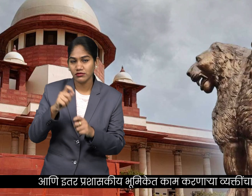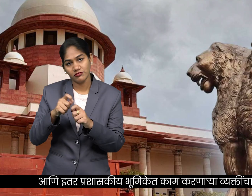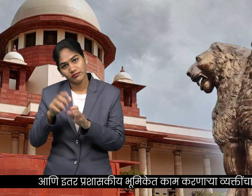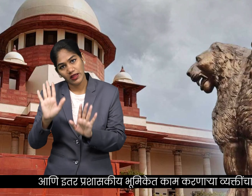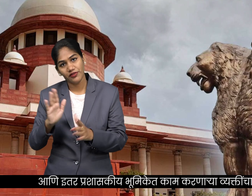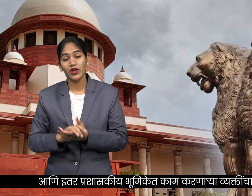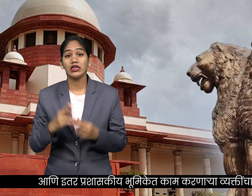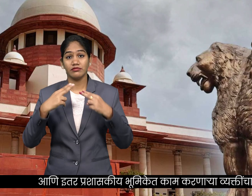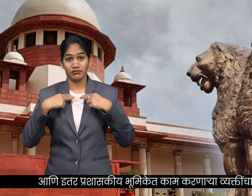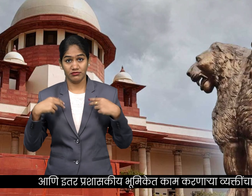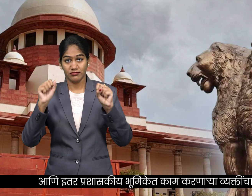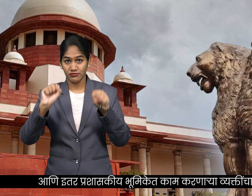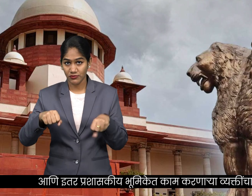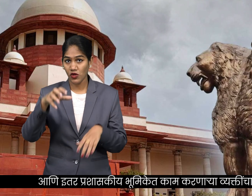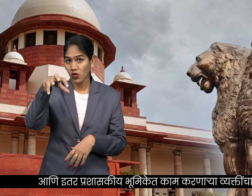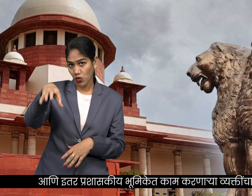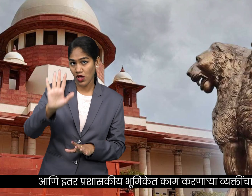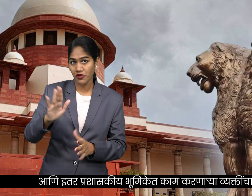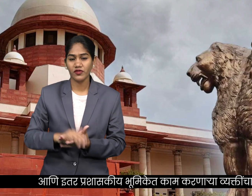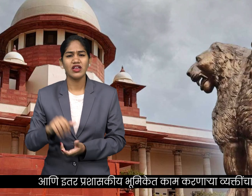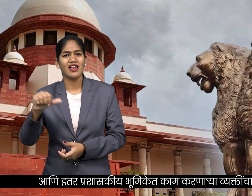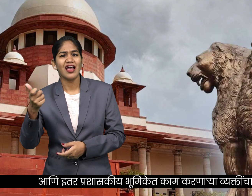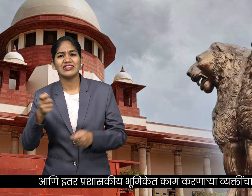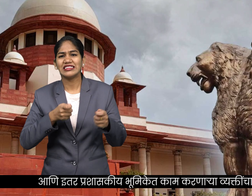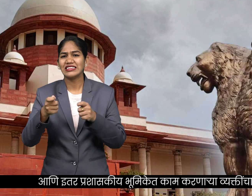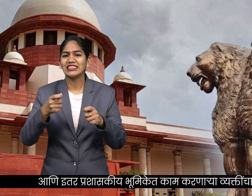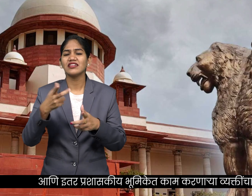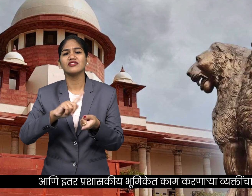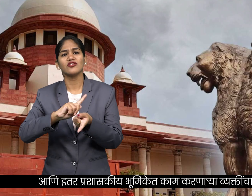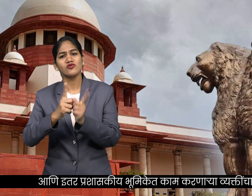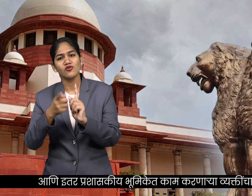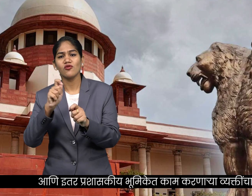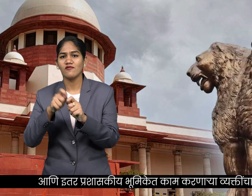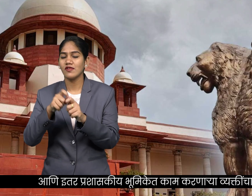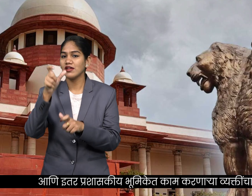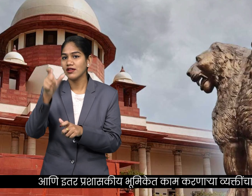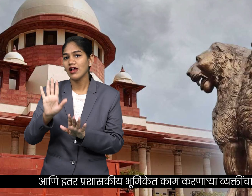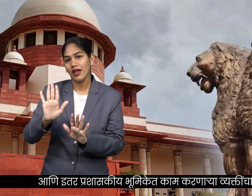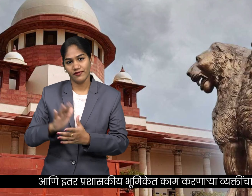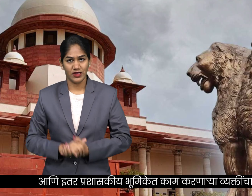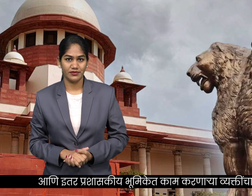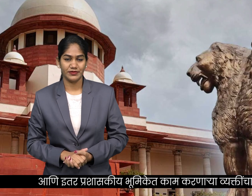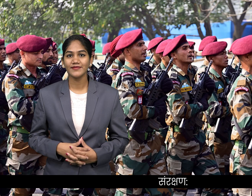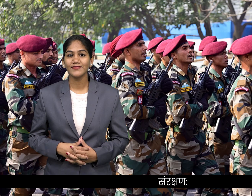आणि इतर प्रशासकीय भूमिके काम करणाऱ्या व्यक्तींचा समावेश आहे.